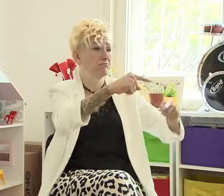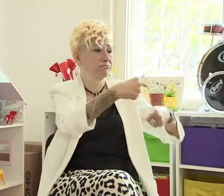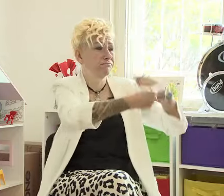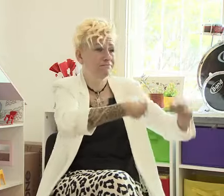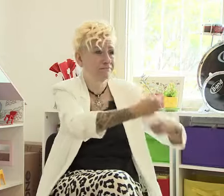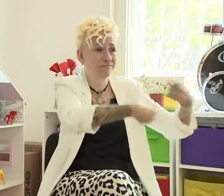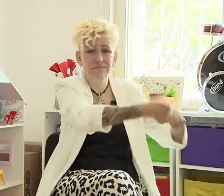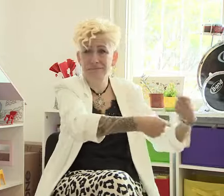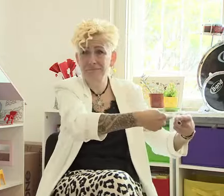развитие.